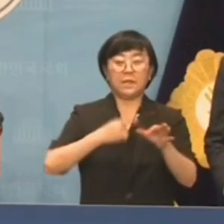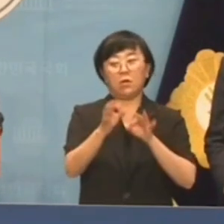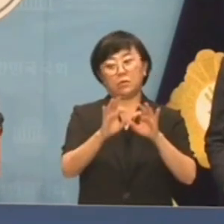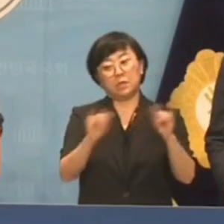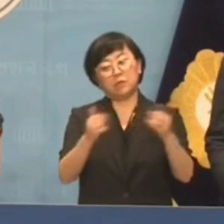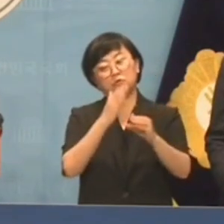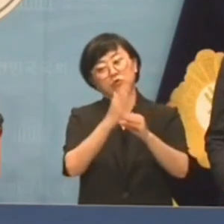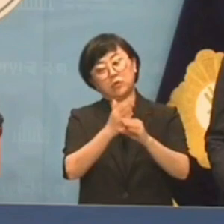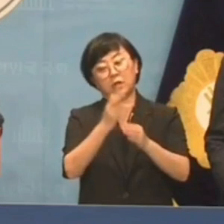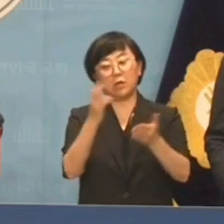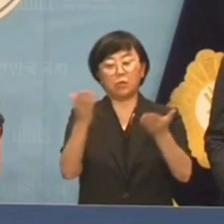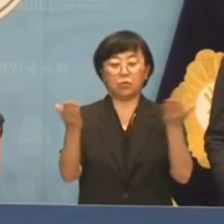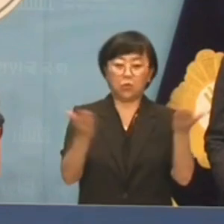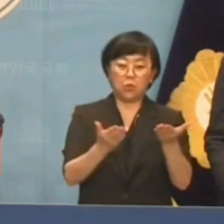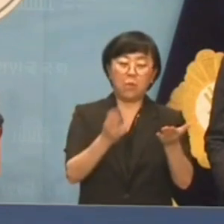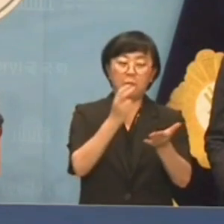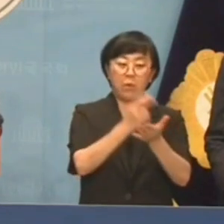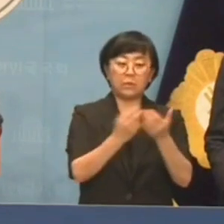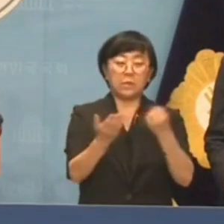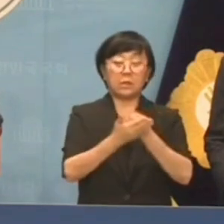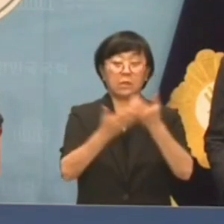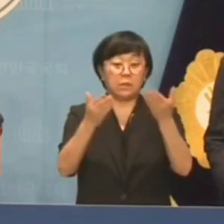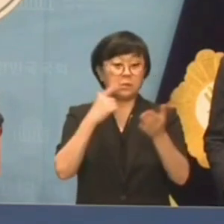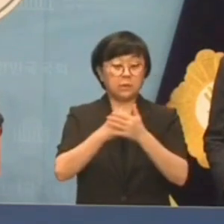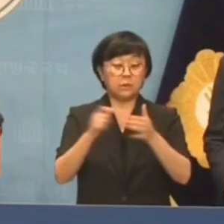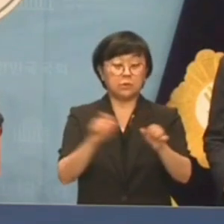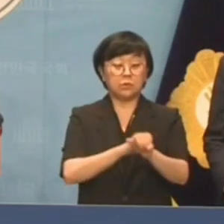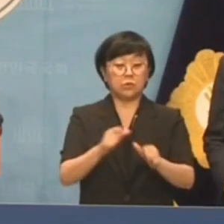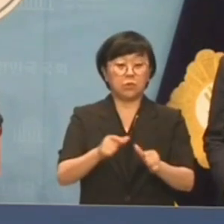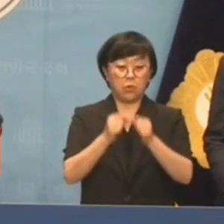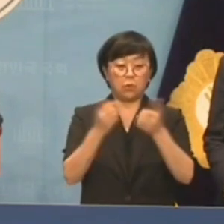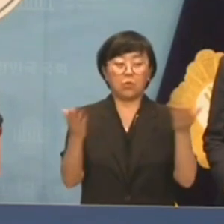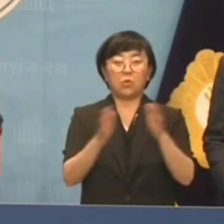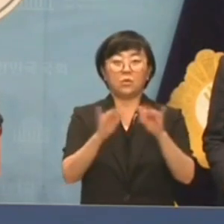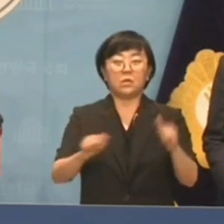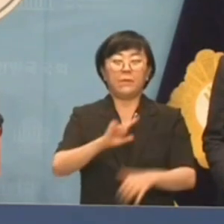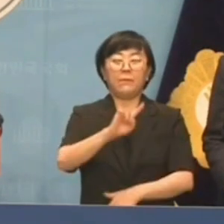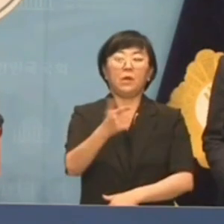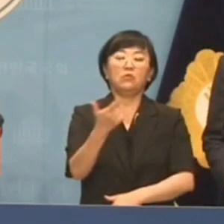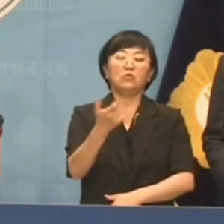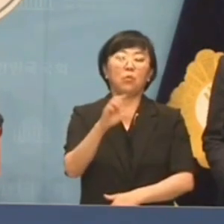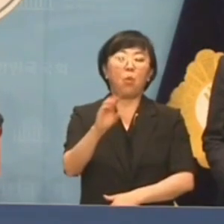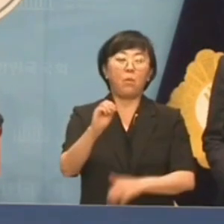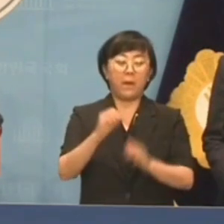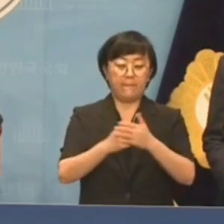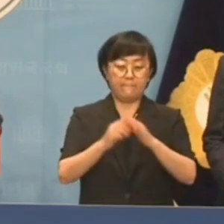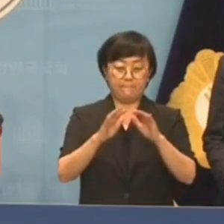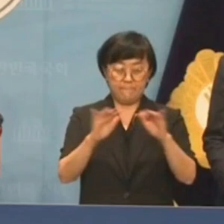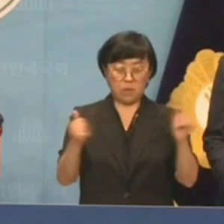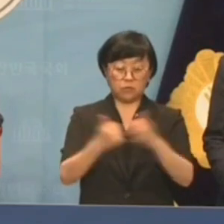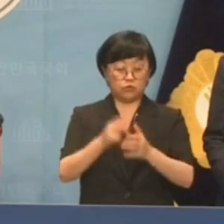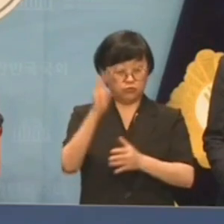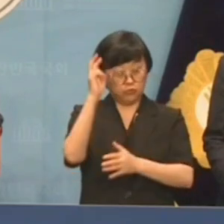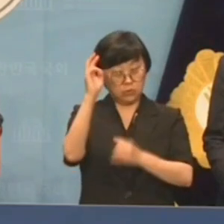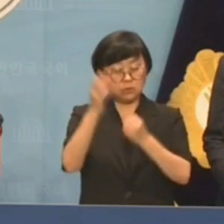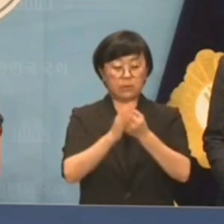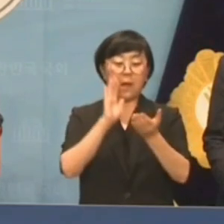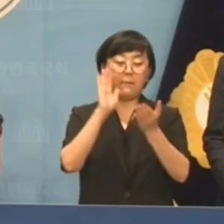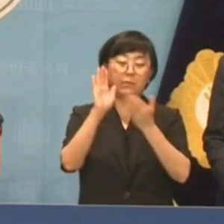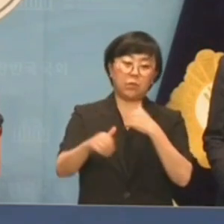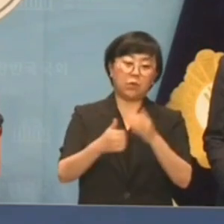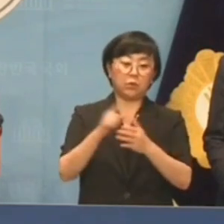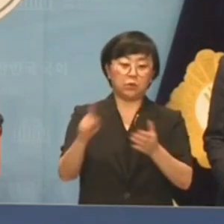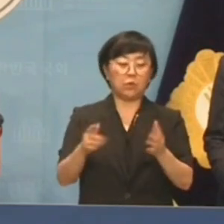아닌 중간노동법 사각지대에 일하고 있는 특수고용 노동자는 최소 165만 명 이상으로 추정되며 앞으로도